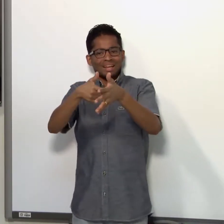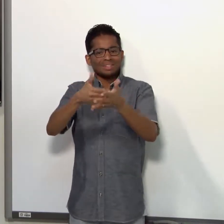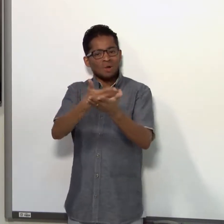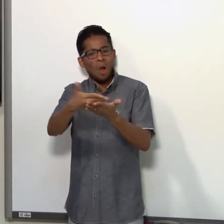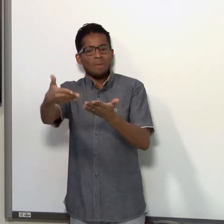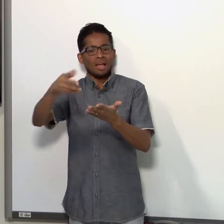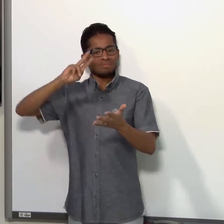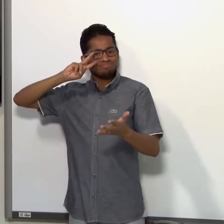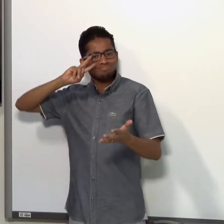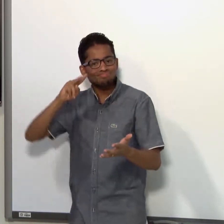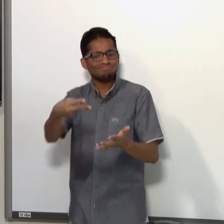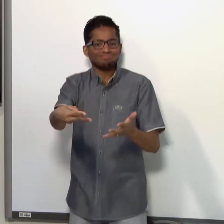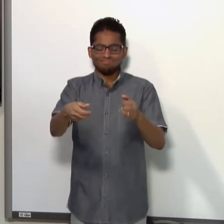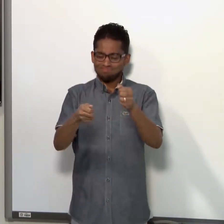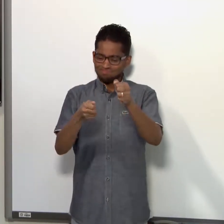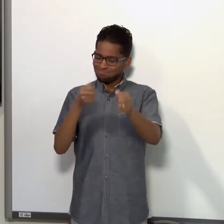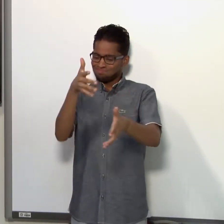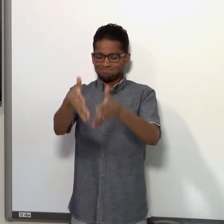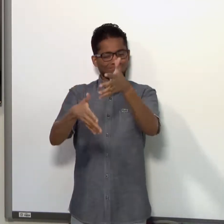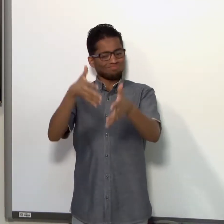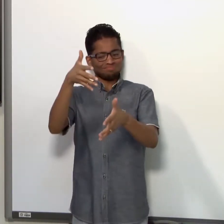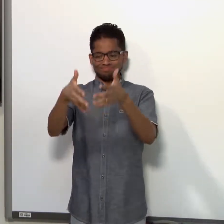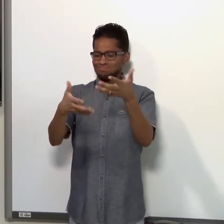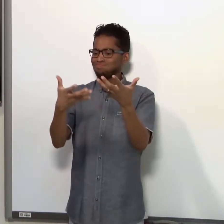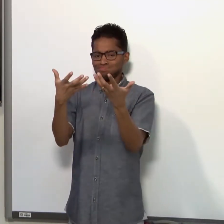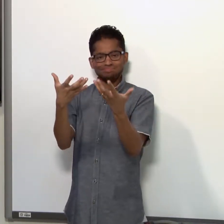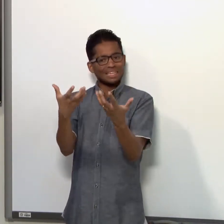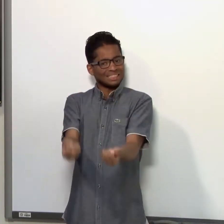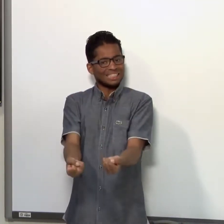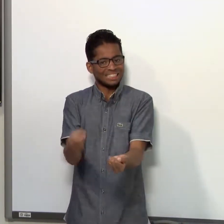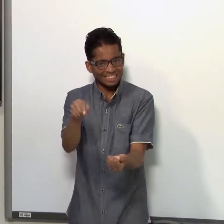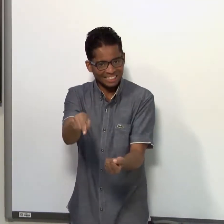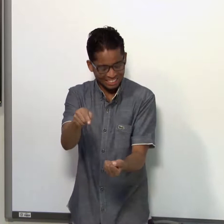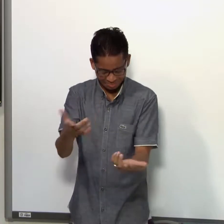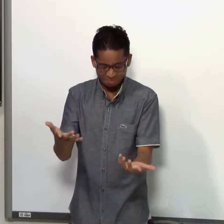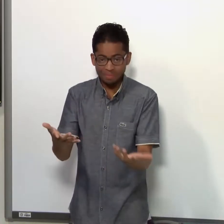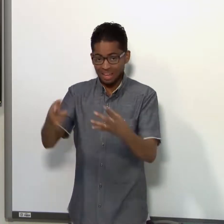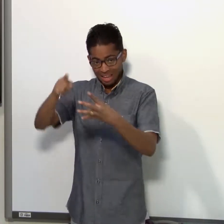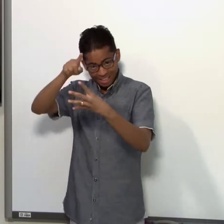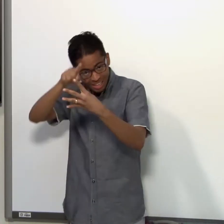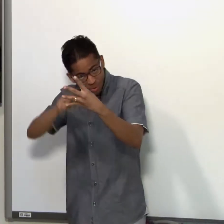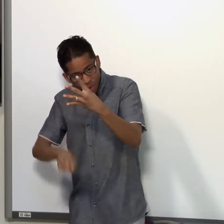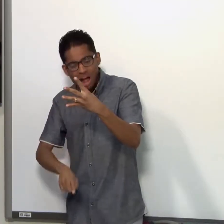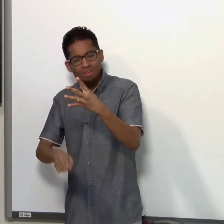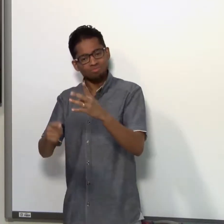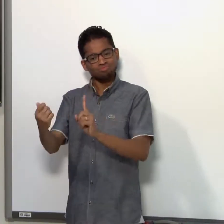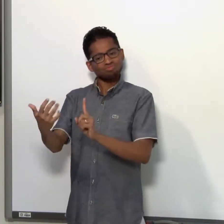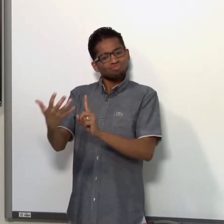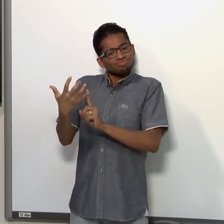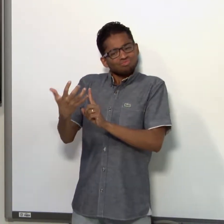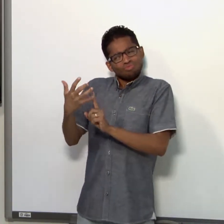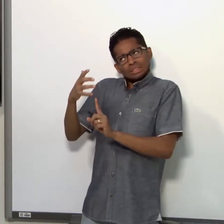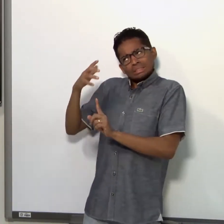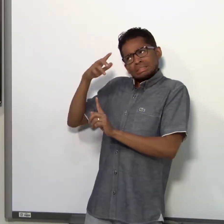o reconhecimento, a aceitação dessa língua. Então, esses quatro itens